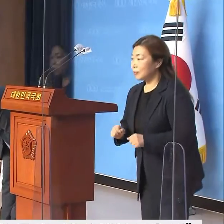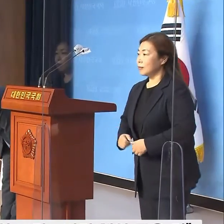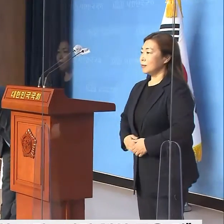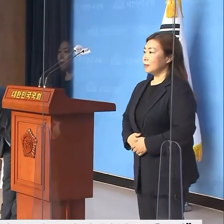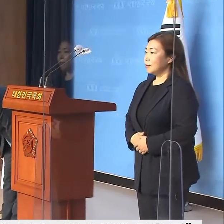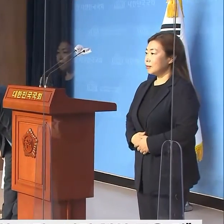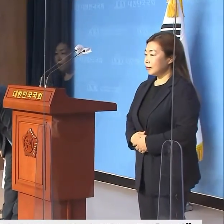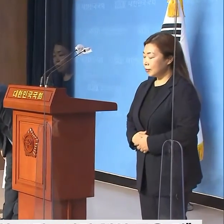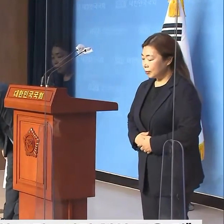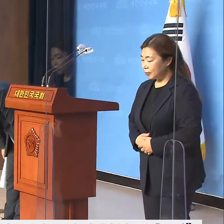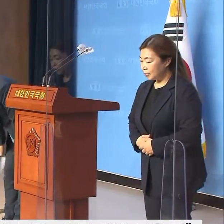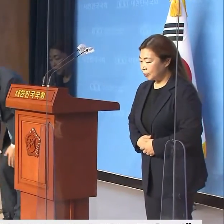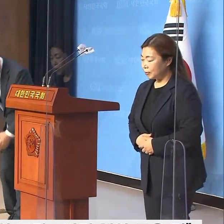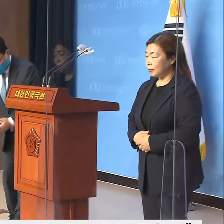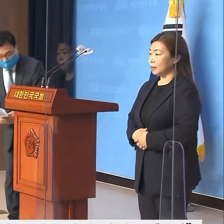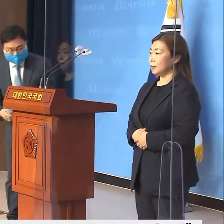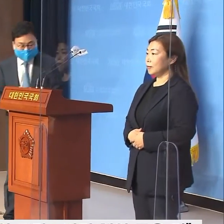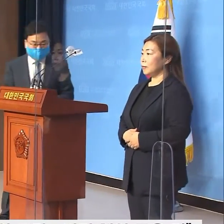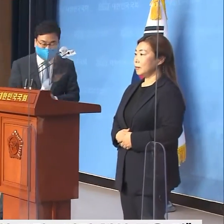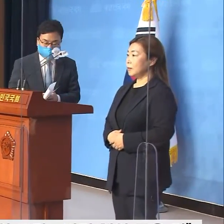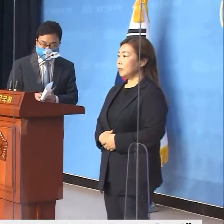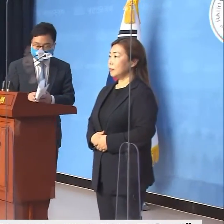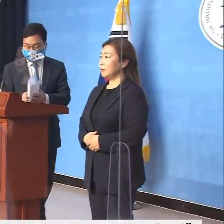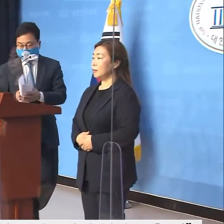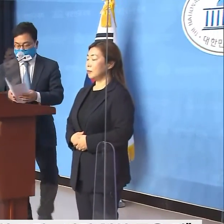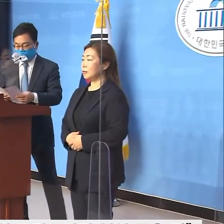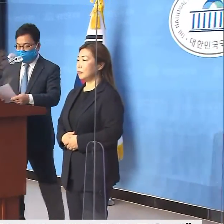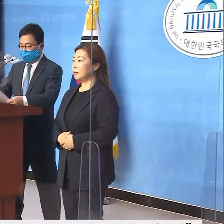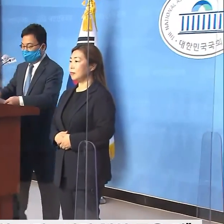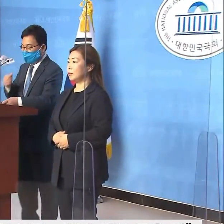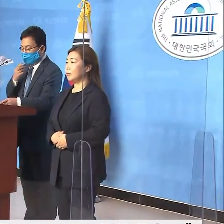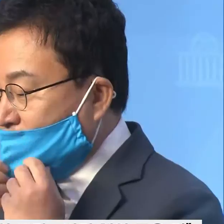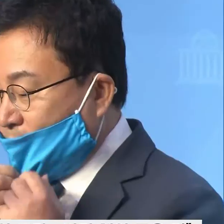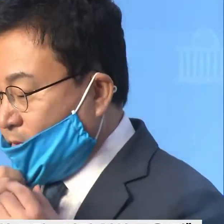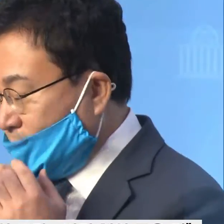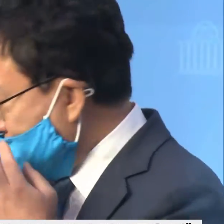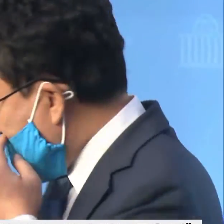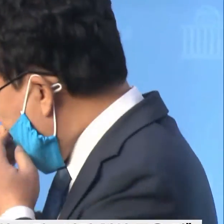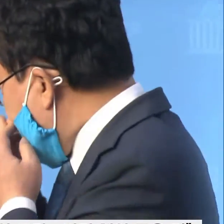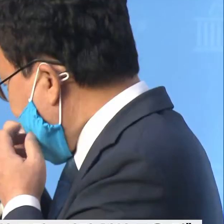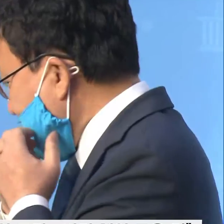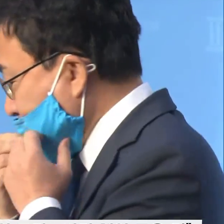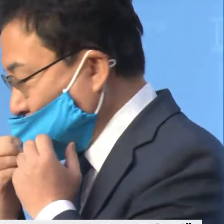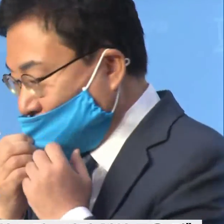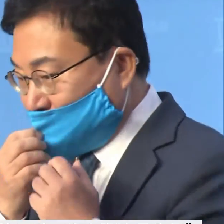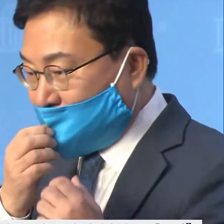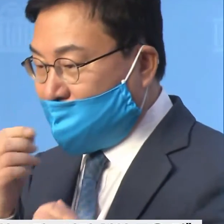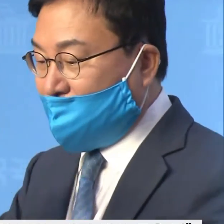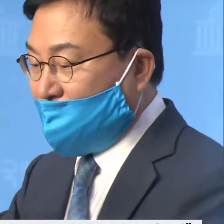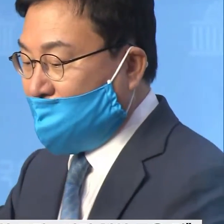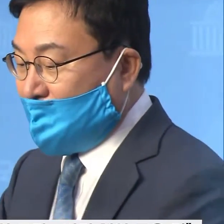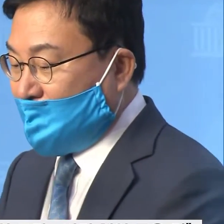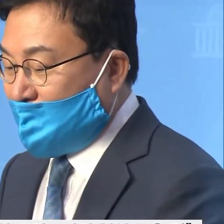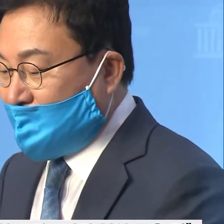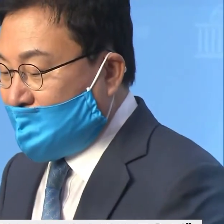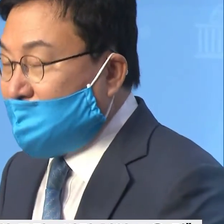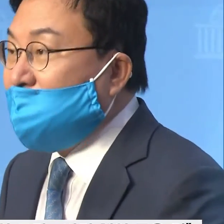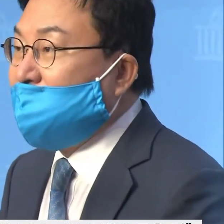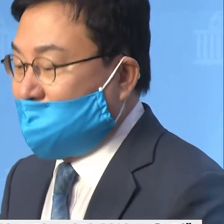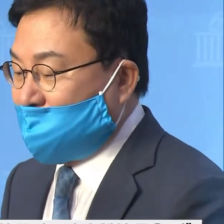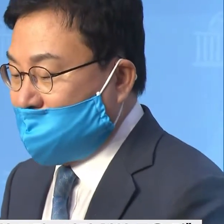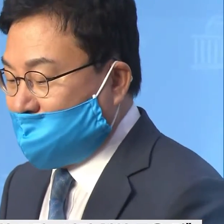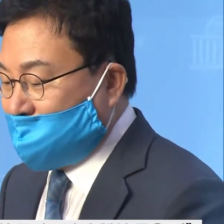무근이라는 겁니다. 또 매각으로 회사를 깡통으로 만들었다는 노조의 주장 역시 근거가 없다고 반박했습니다. 앞서 이스타